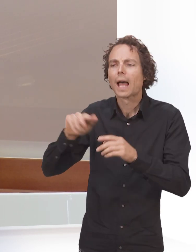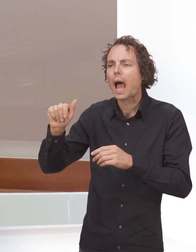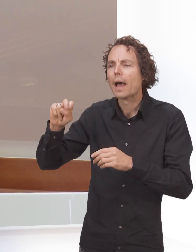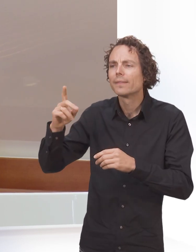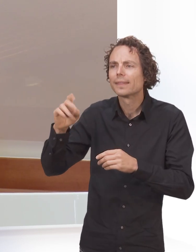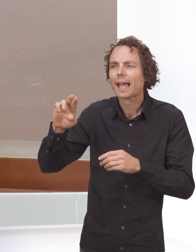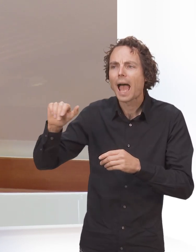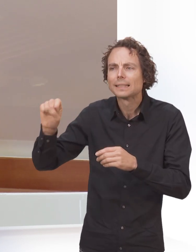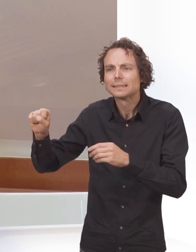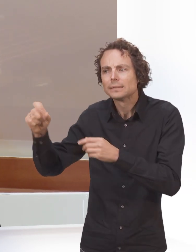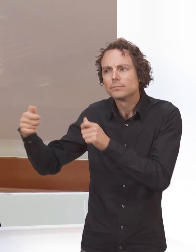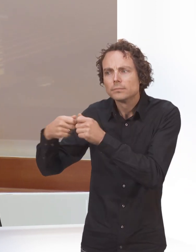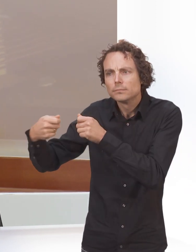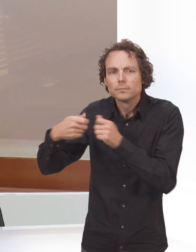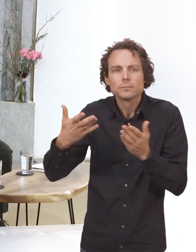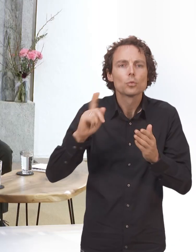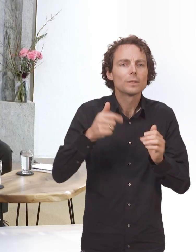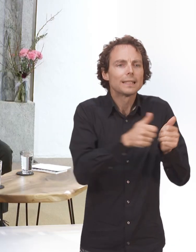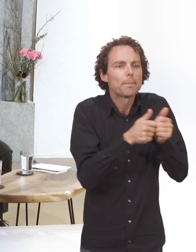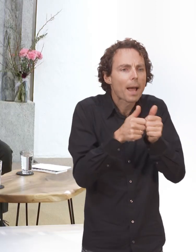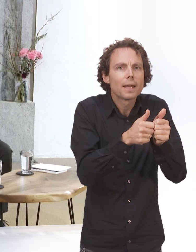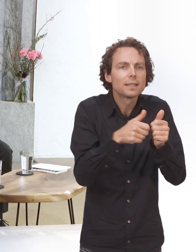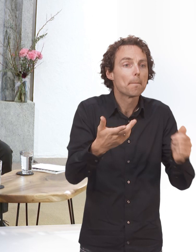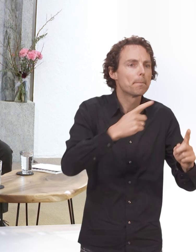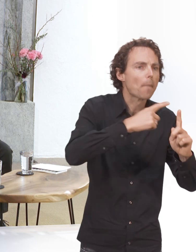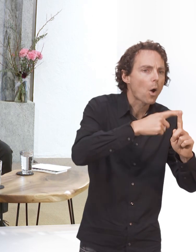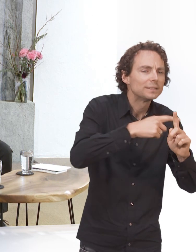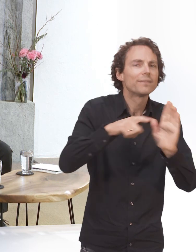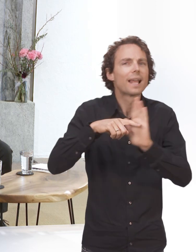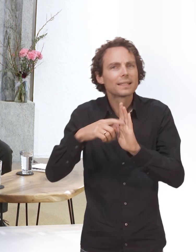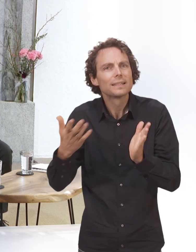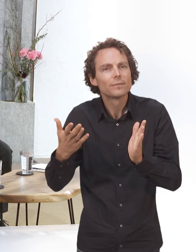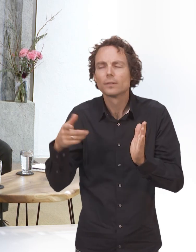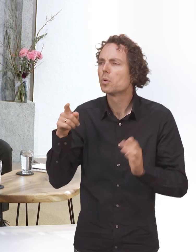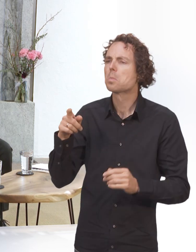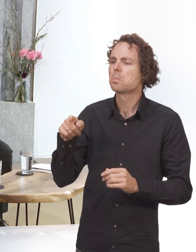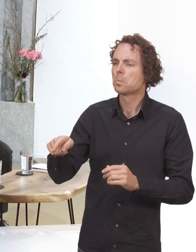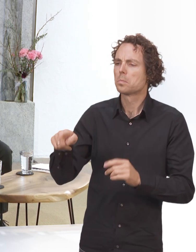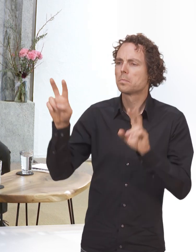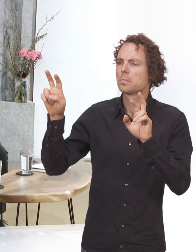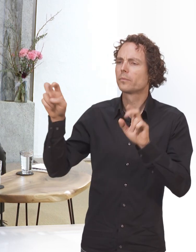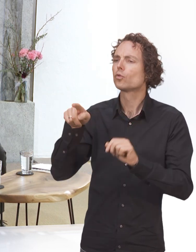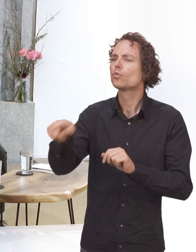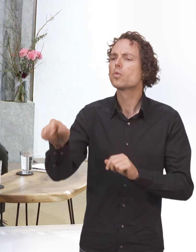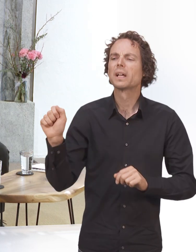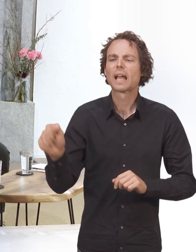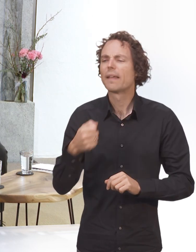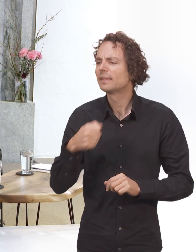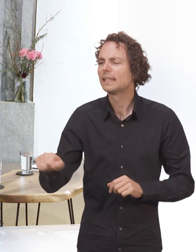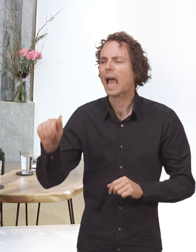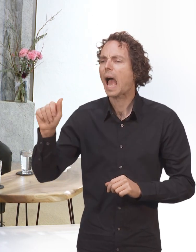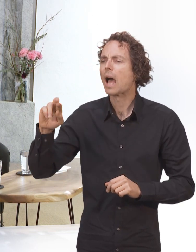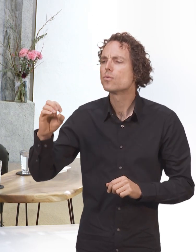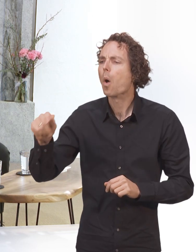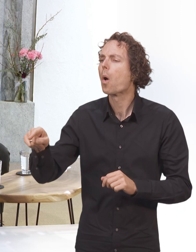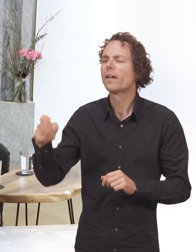Gemeinde, was für Positives und Negatives. Mhm. Und du kannst das nicht, typisch Arno, versuch es erst gar nicht. Ja,